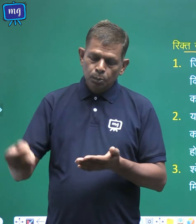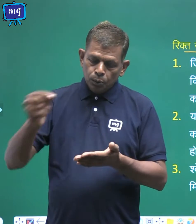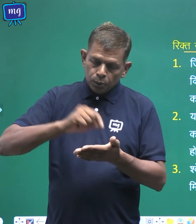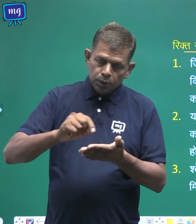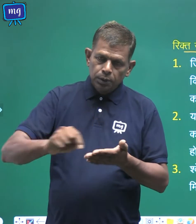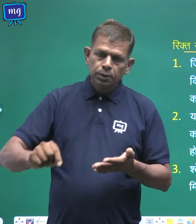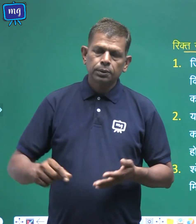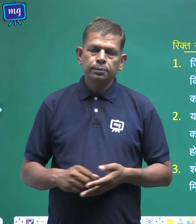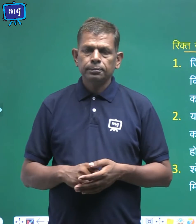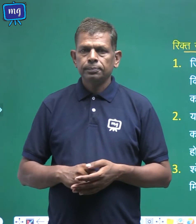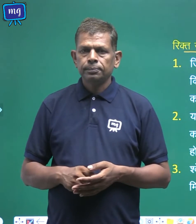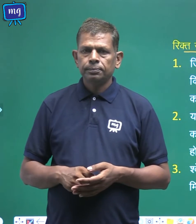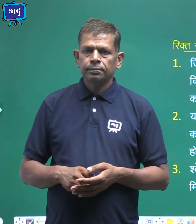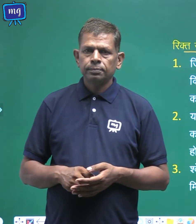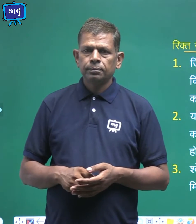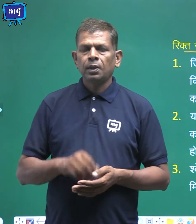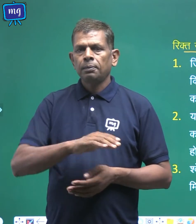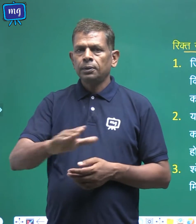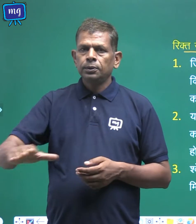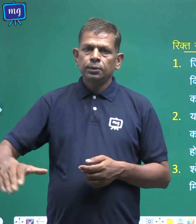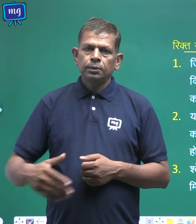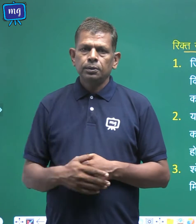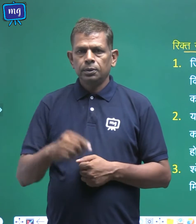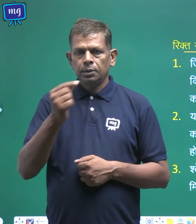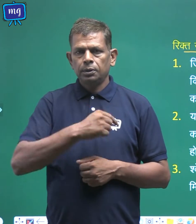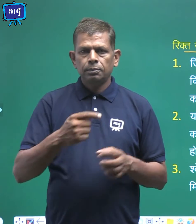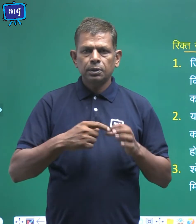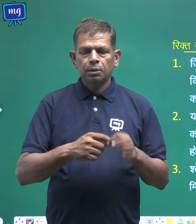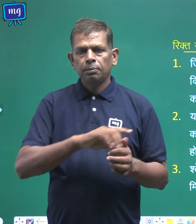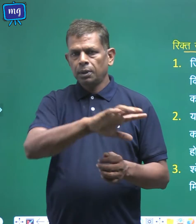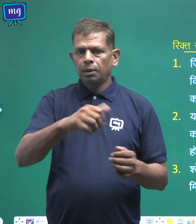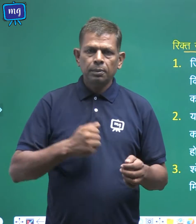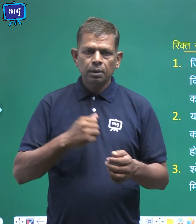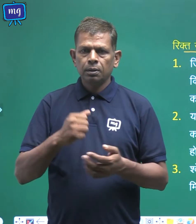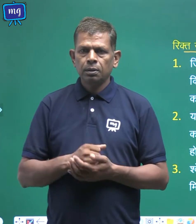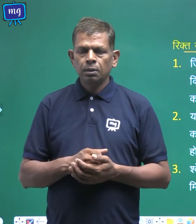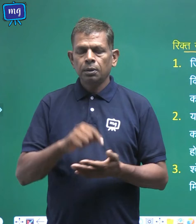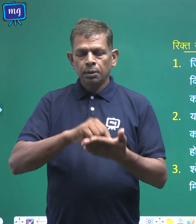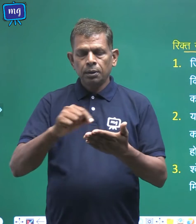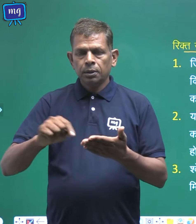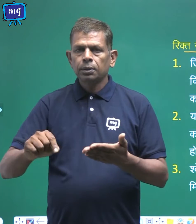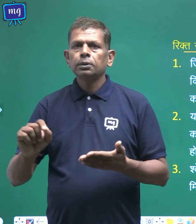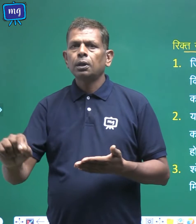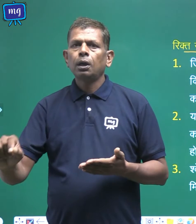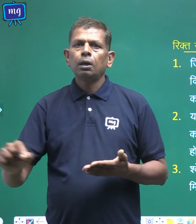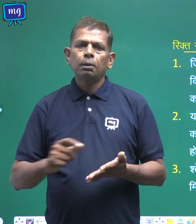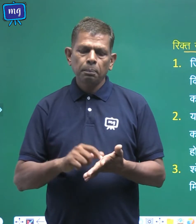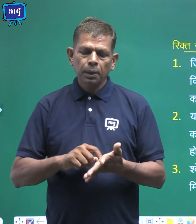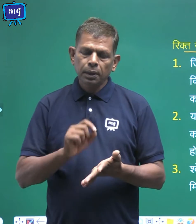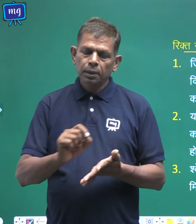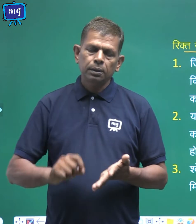पूर्ति कीजिए। बच्चों, इस प्रश्न में हमें रिक्त स्थान भरने हैं।